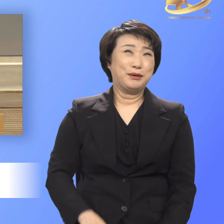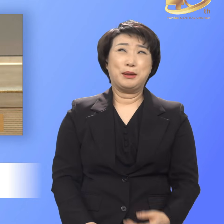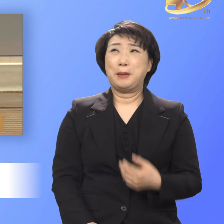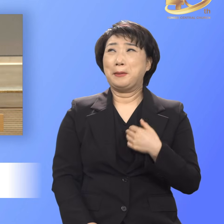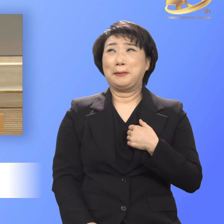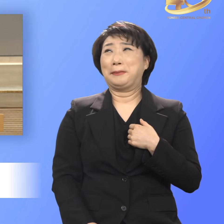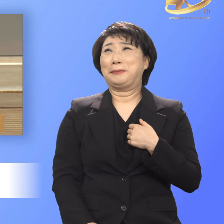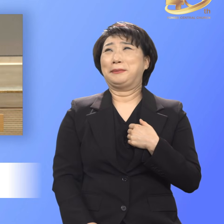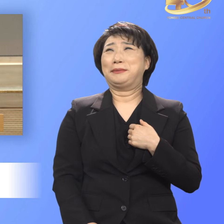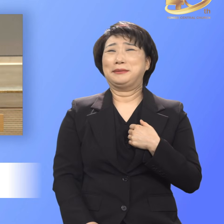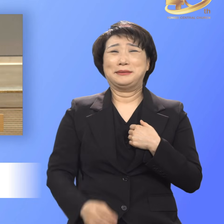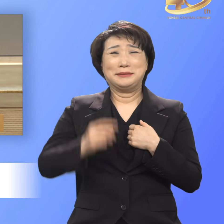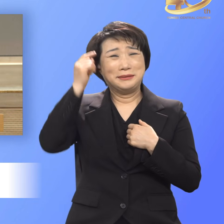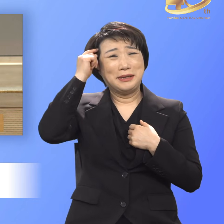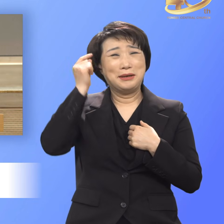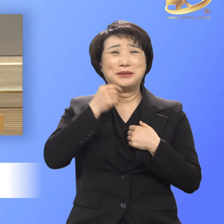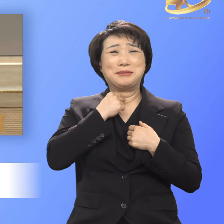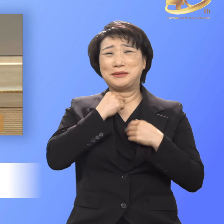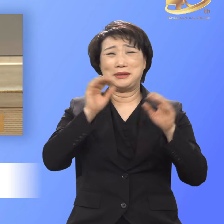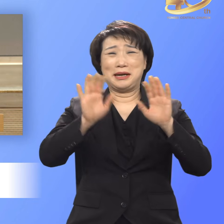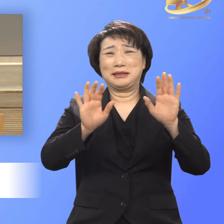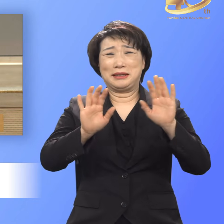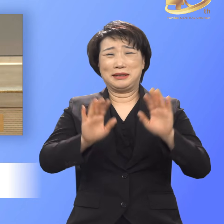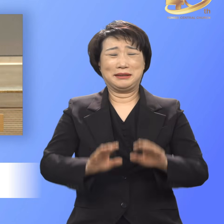내가 생각하고 싶지도 않아.